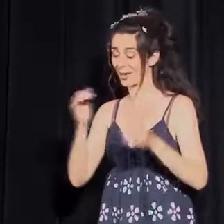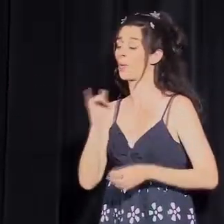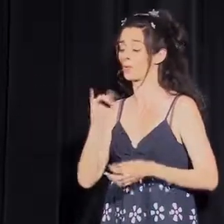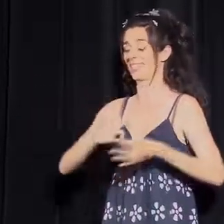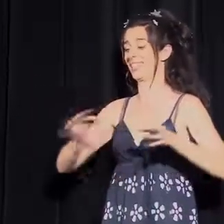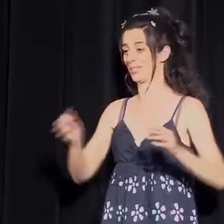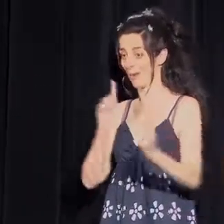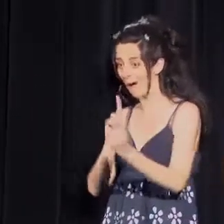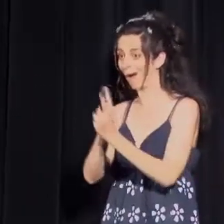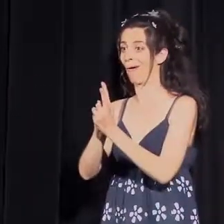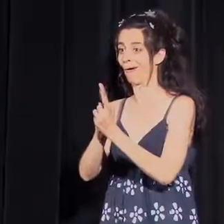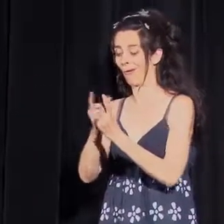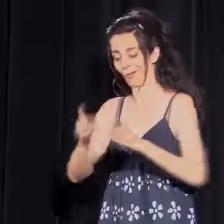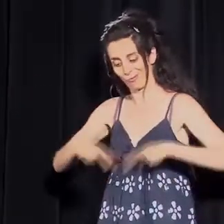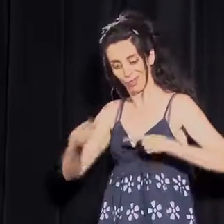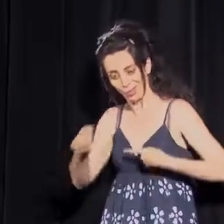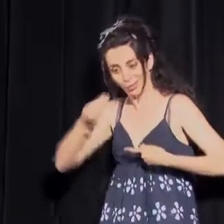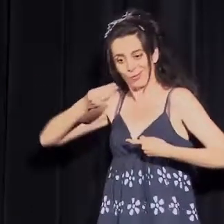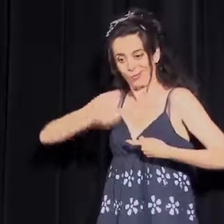lui donne une saveur particulière.